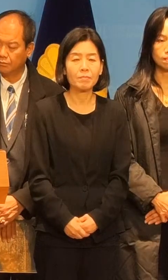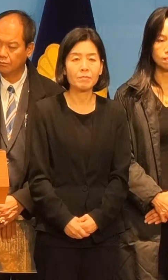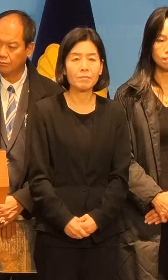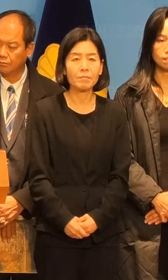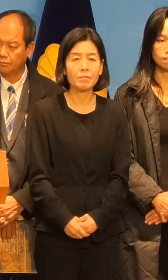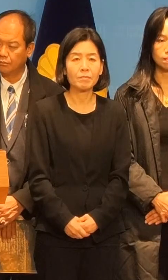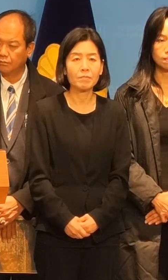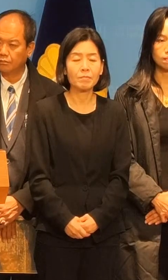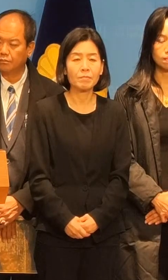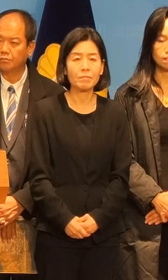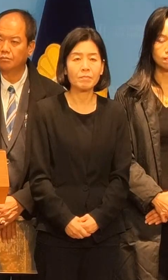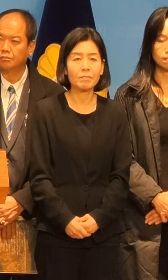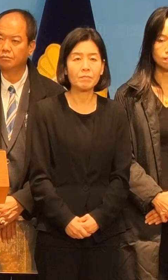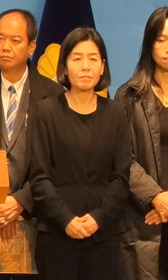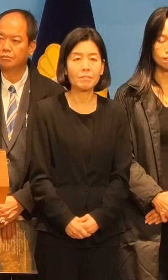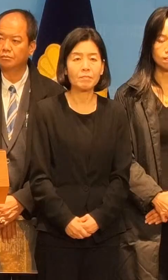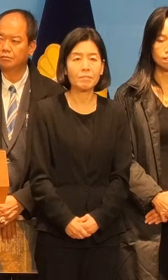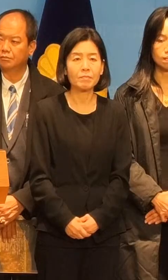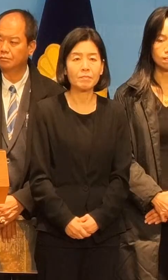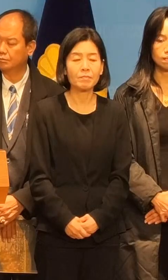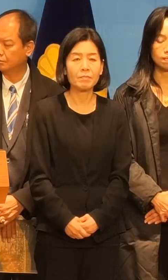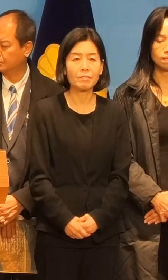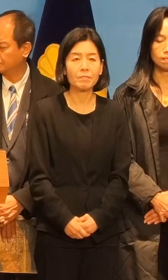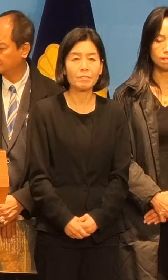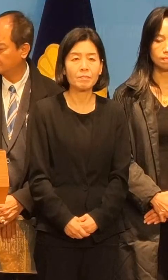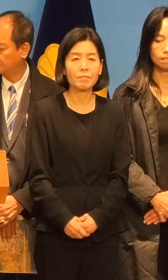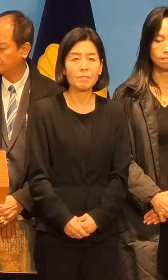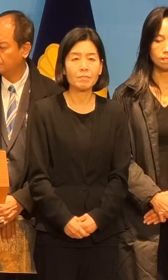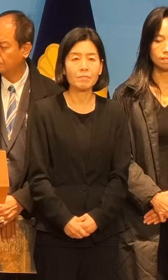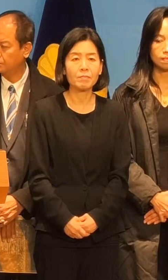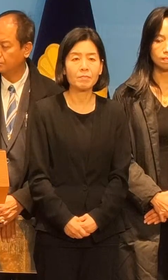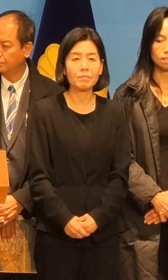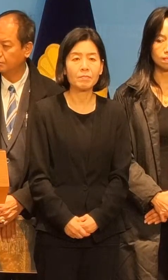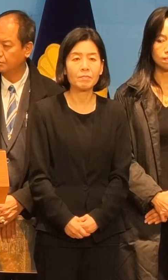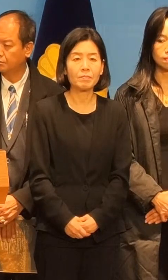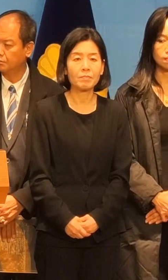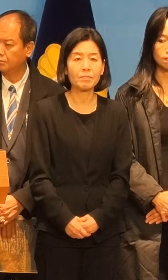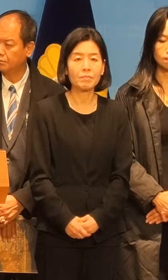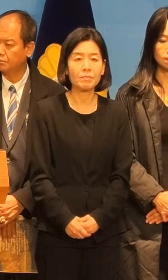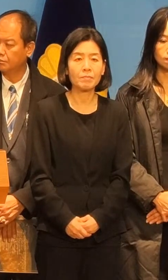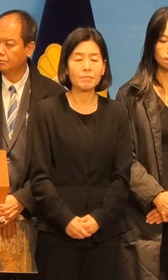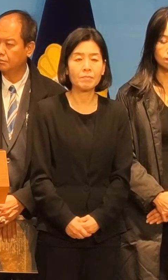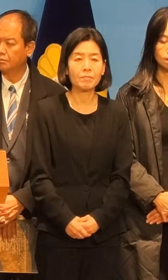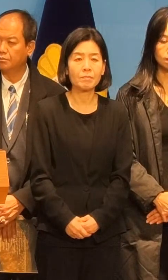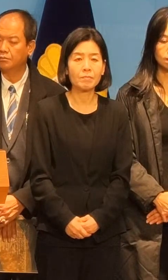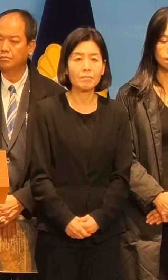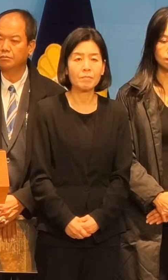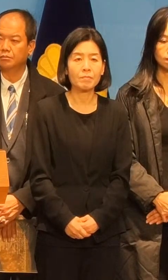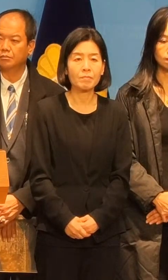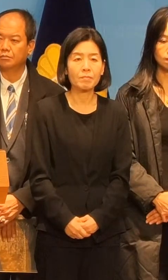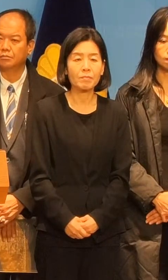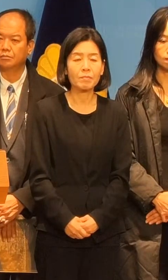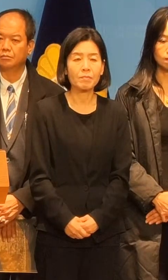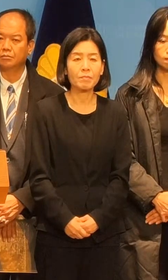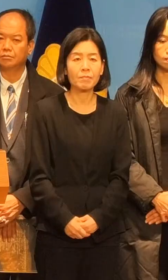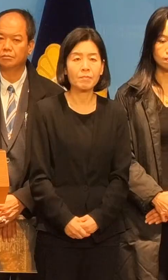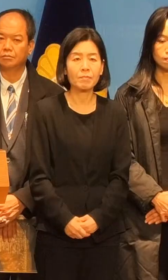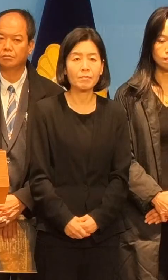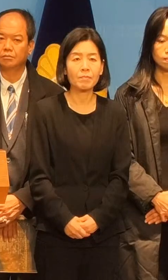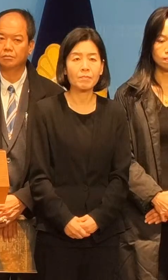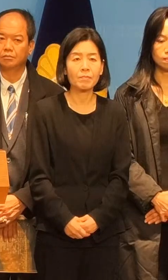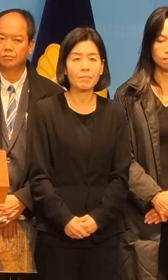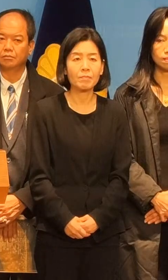တွေခံစားနေရတော့ညာလည်းပဲမြန်မာဒီမိုကရေစီအင်အားစုတွေဟာတကယ်ကိုပေါ့နော်တိတာထင်ရှားတဲ့တိုးတက်မှုတွေကိုလည်း